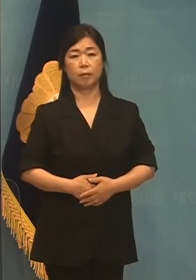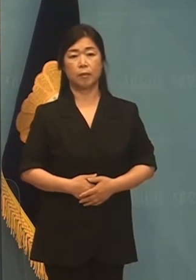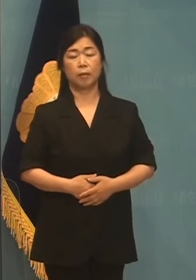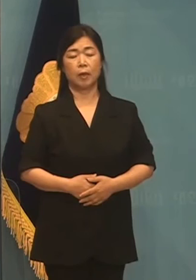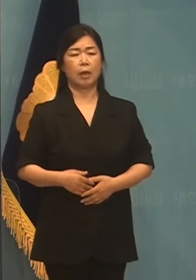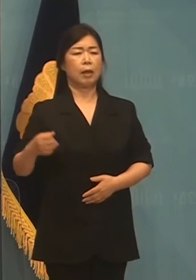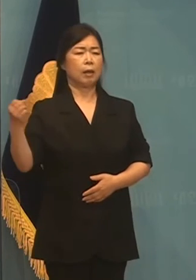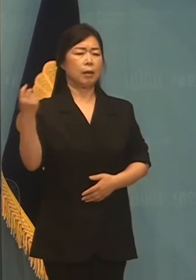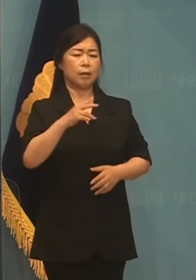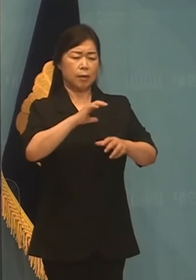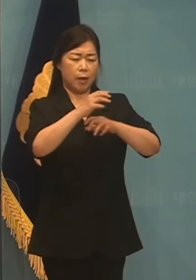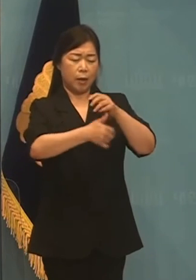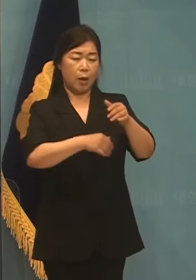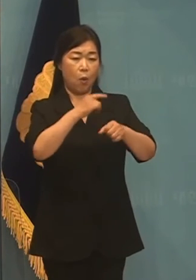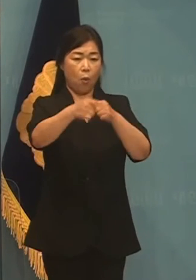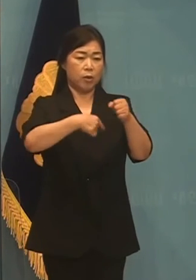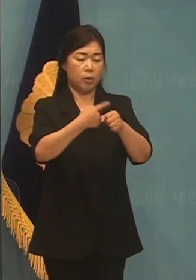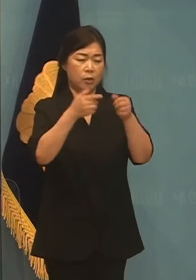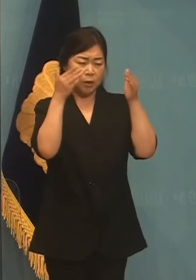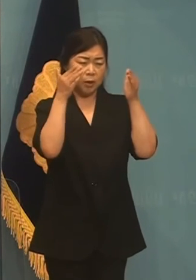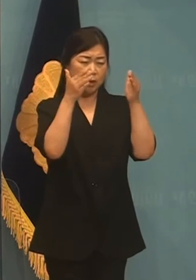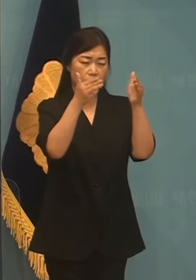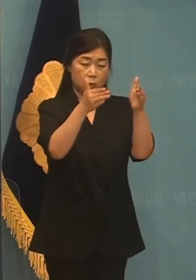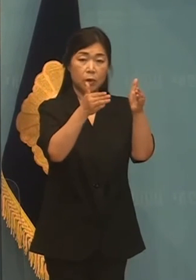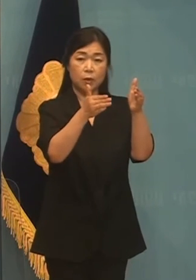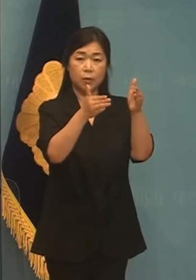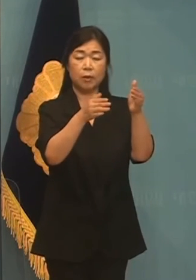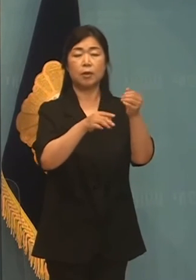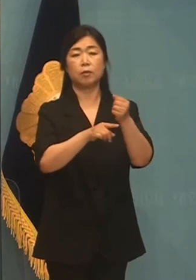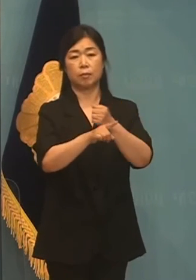원전에 주목하는 이유입니다.